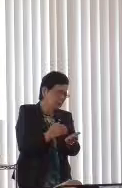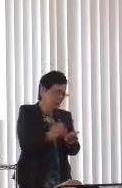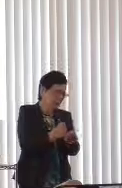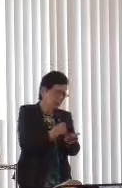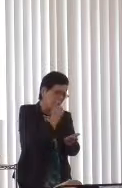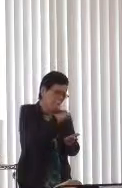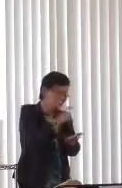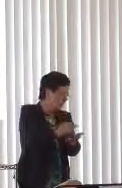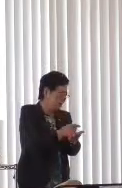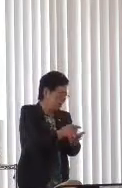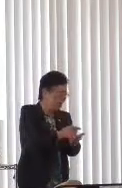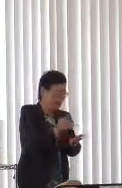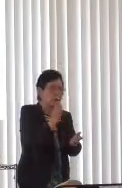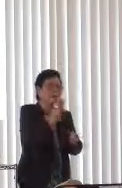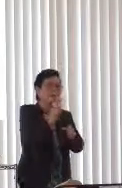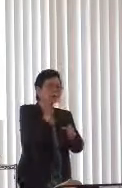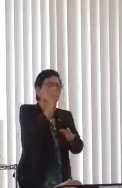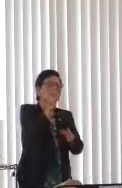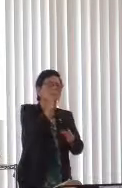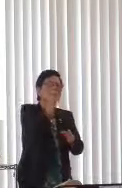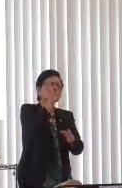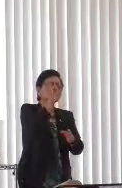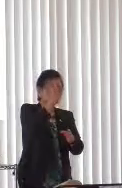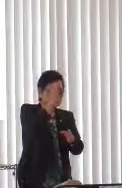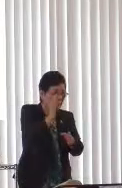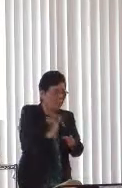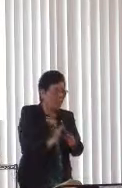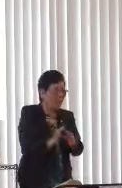私たちのうちに今示されている